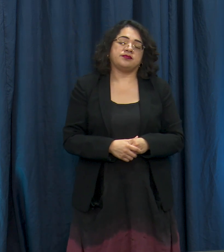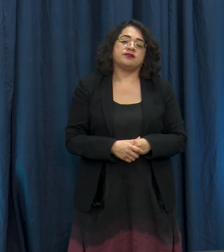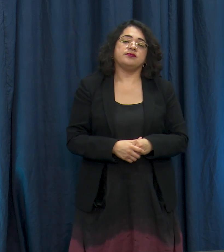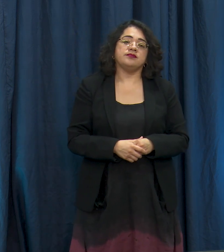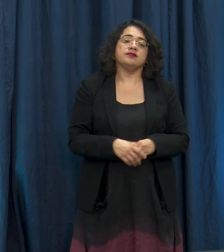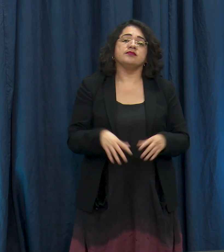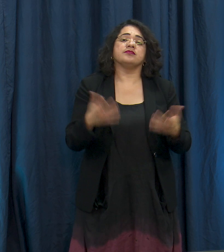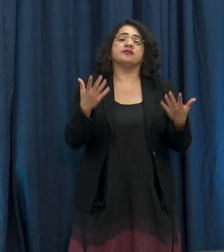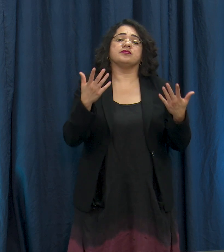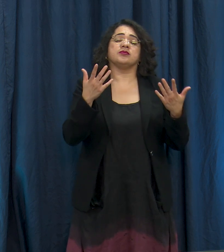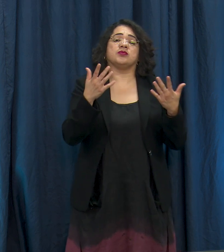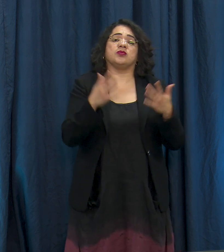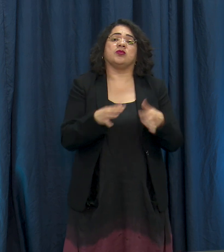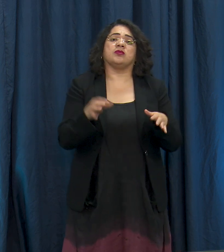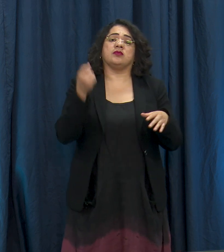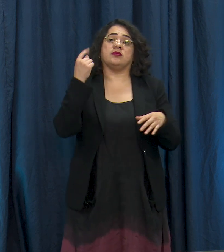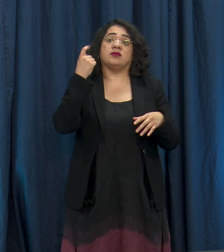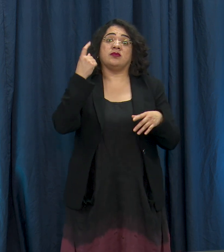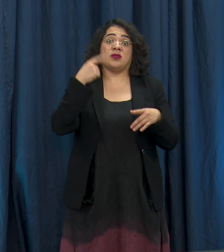tienen síntomas.